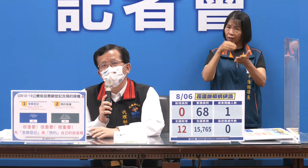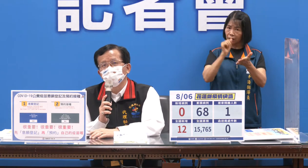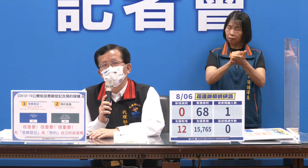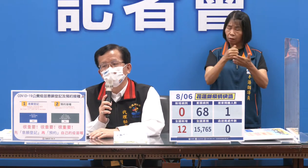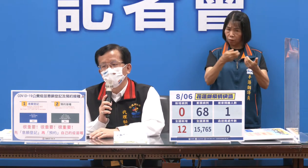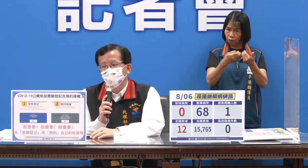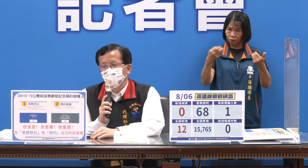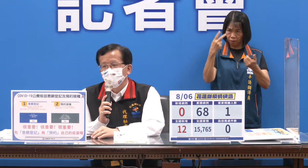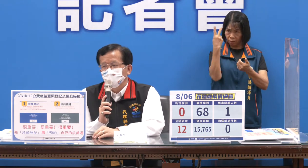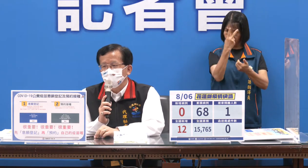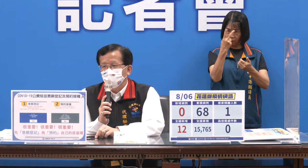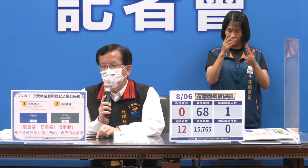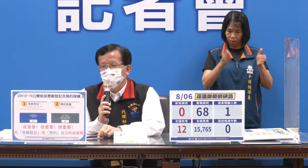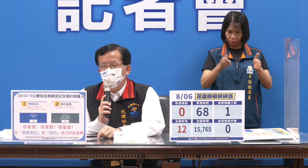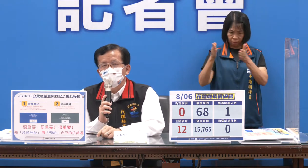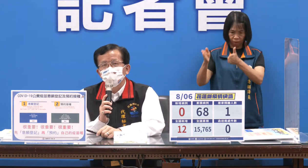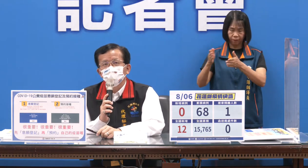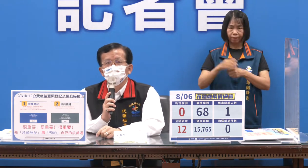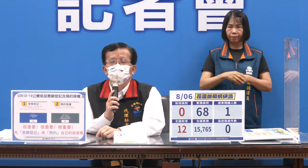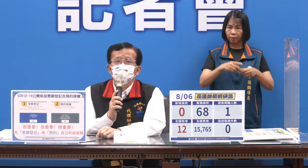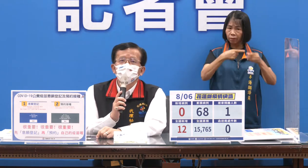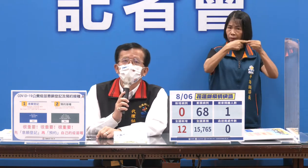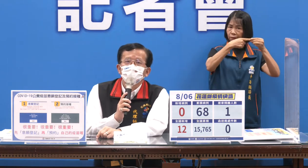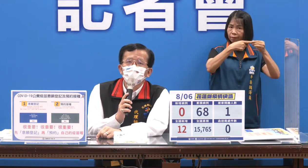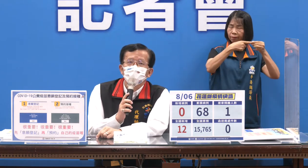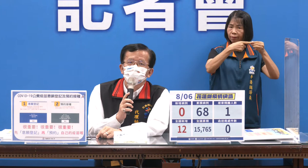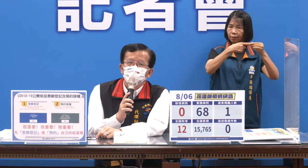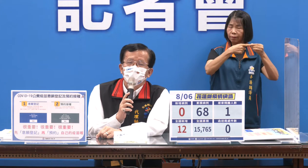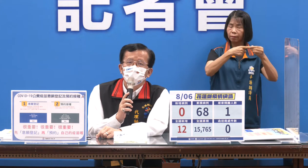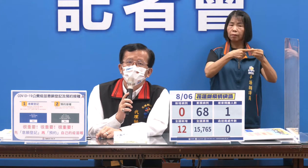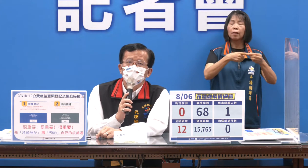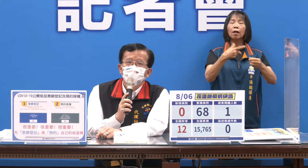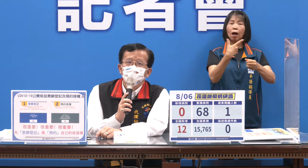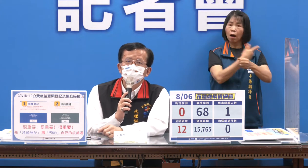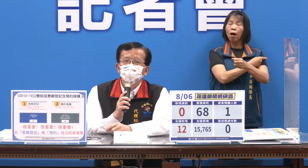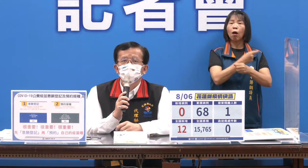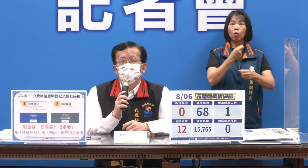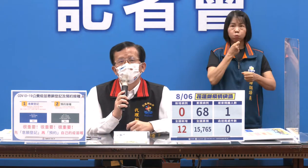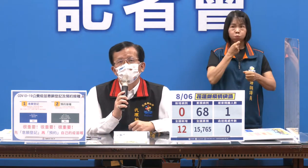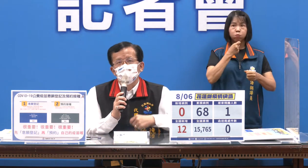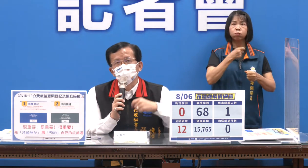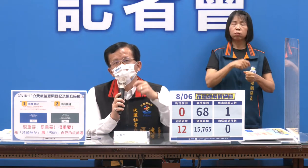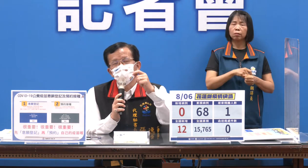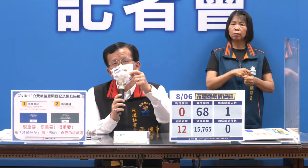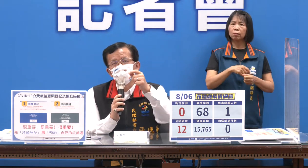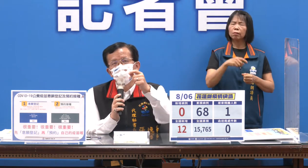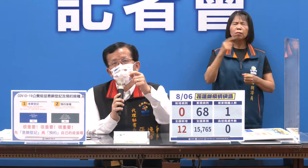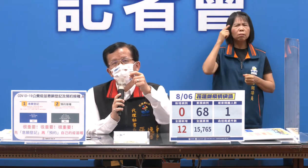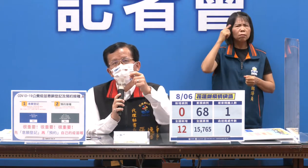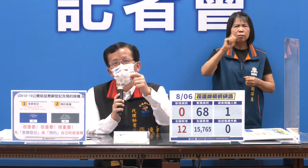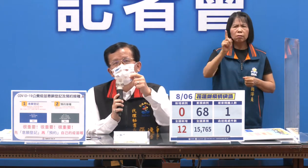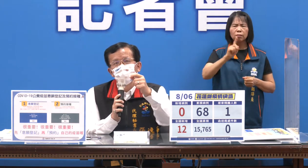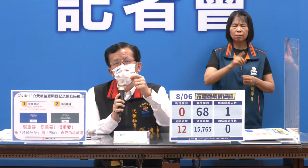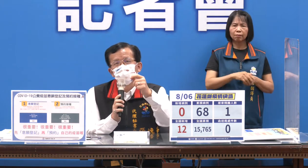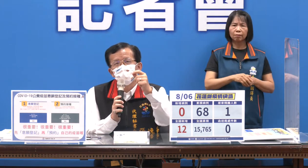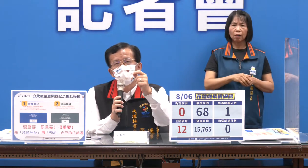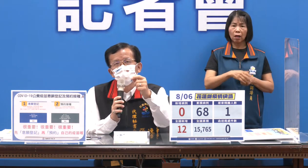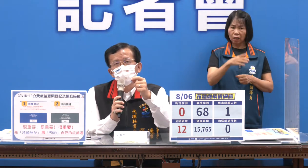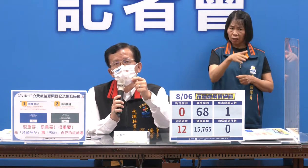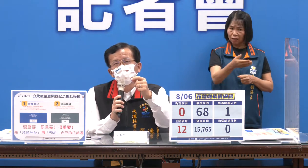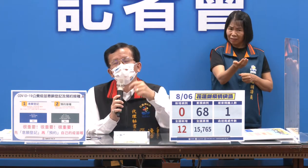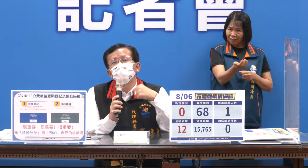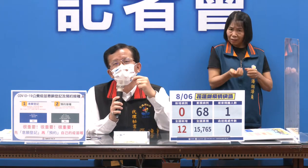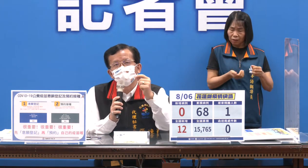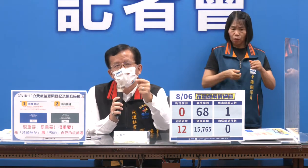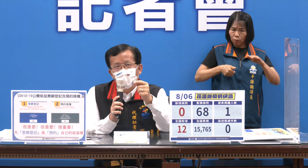两个阶段。第一个阶段叫做意愿，也就是你先上去登